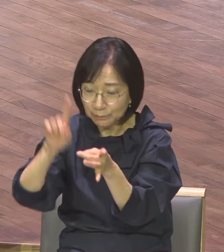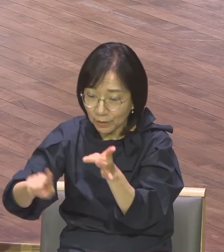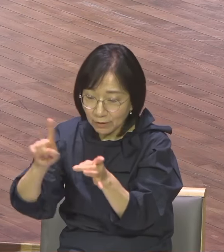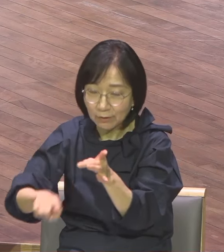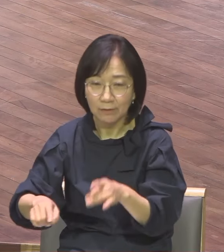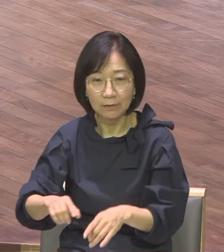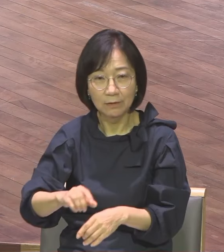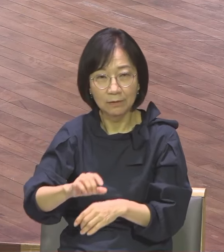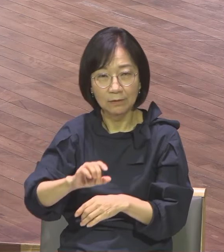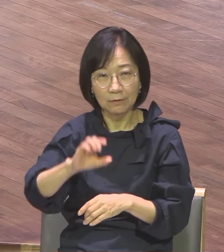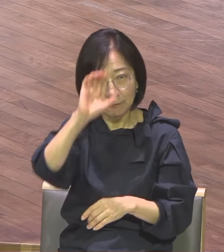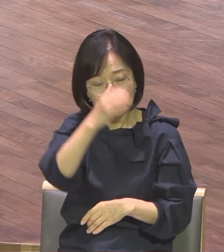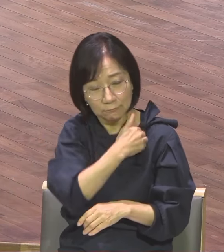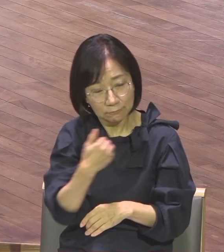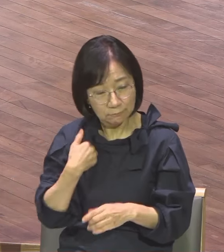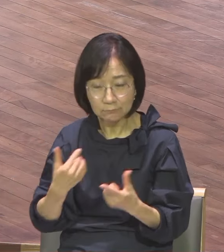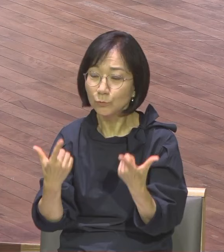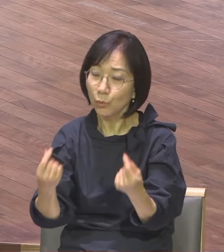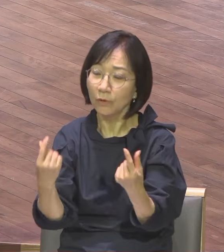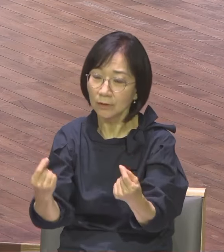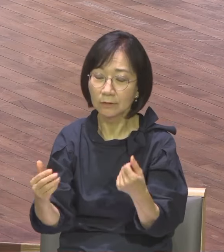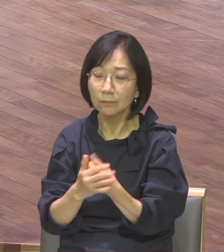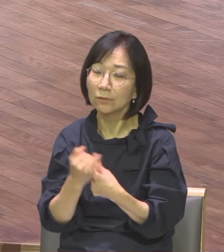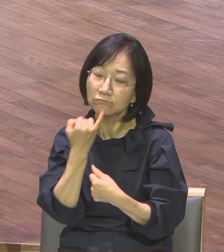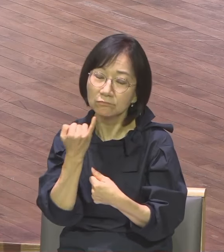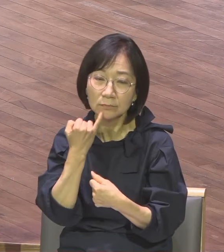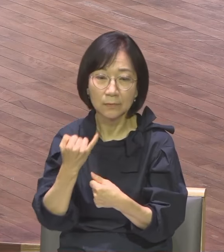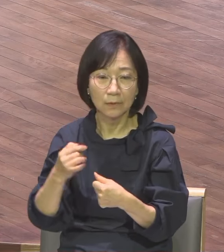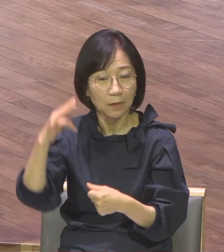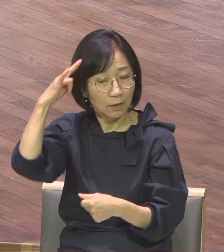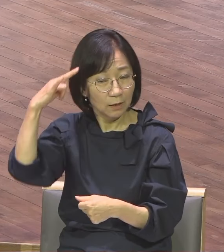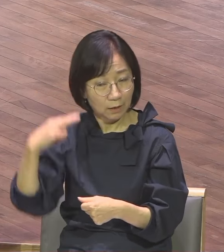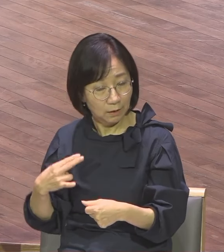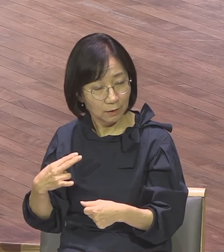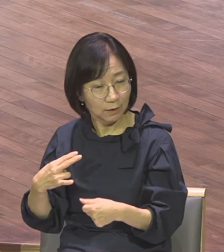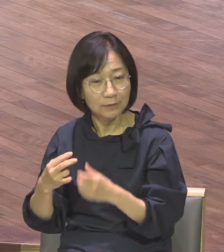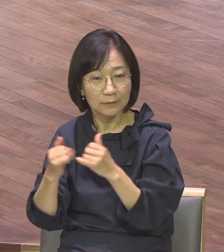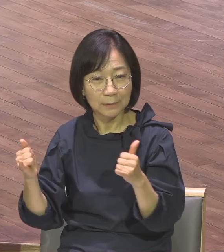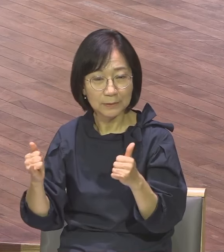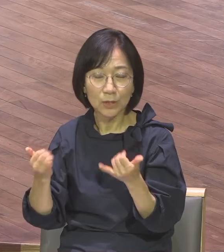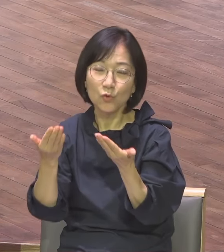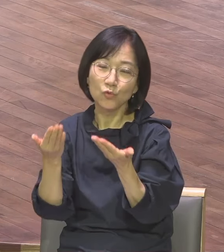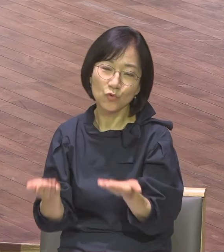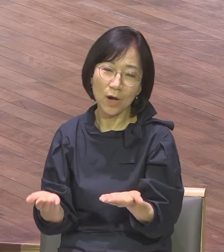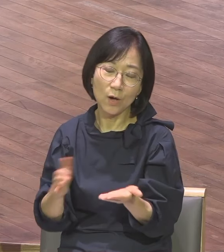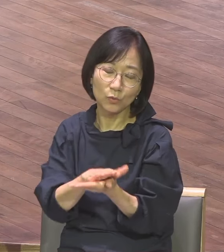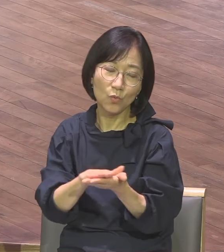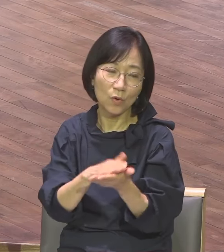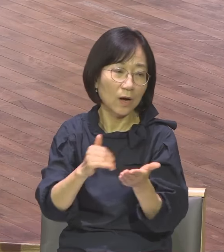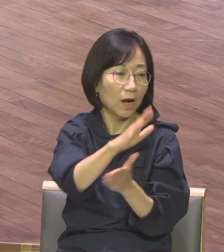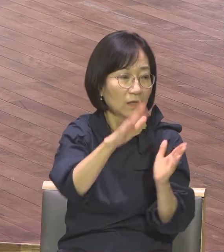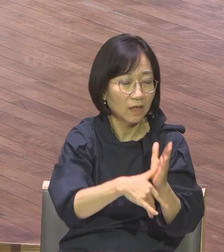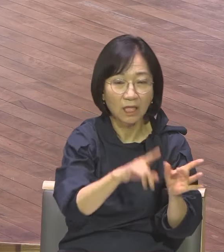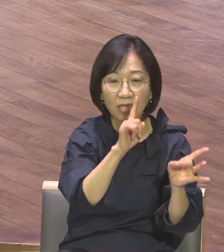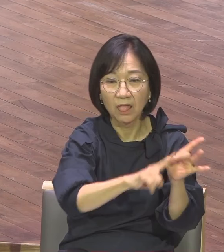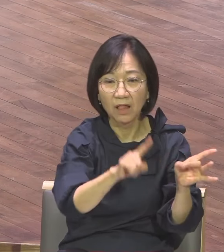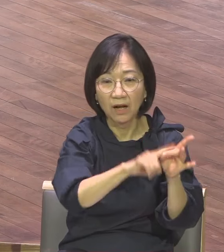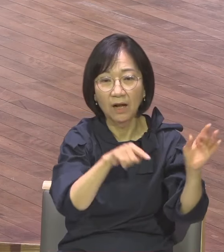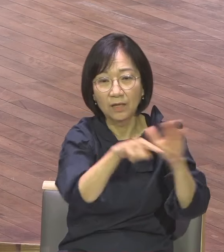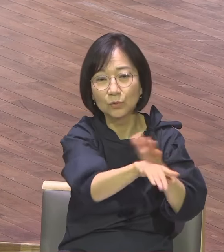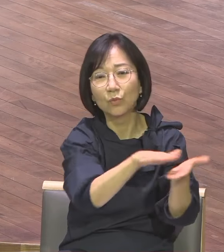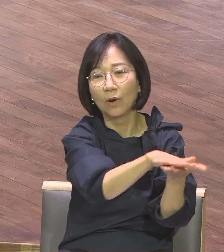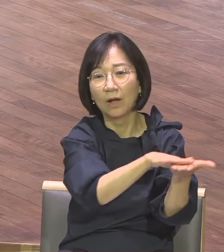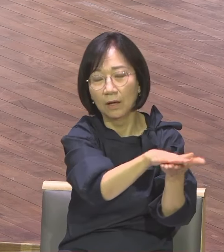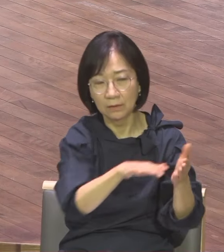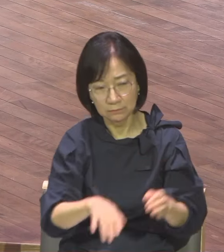WCC가 우리나라 통합책이 WCC잖아요. 영락교회 저거 다 명성교회 다 WCC가 뭐냐? 전체 교회는 하나.